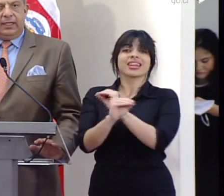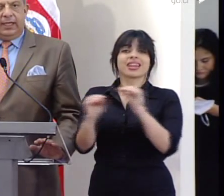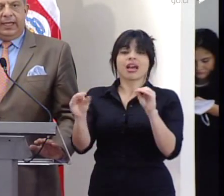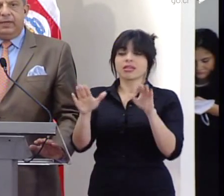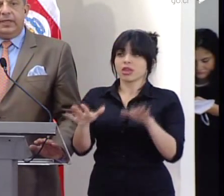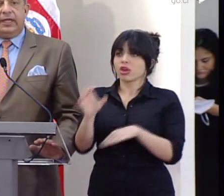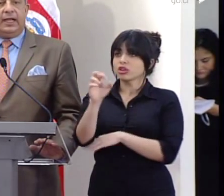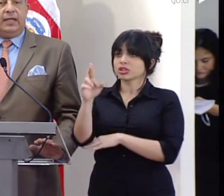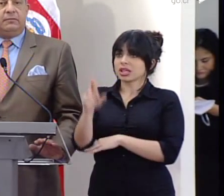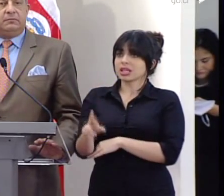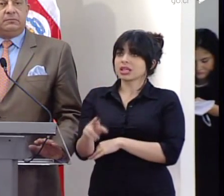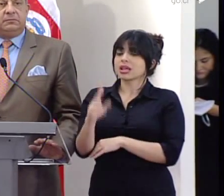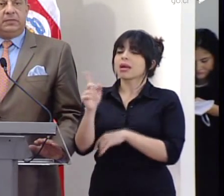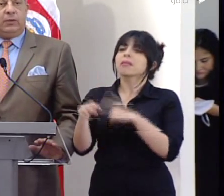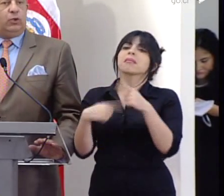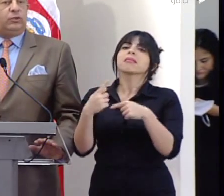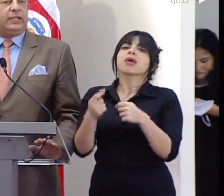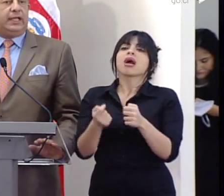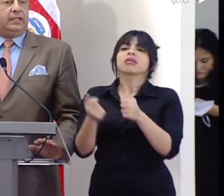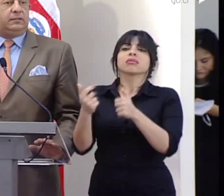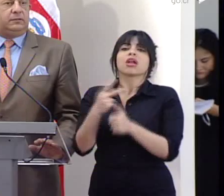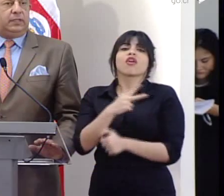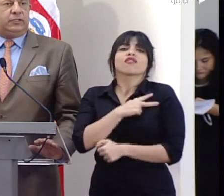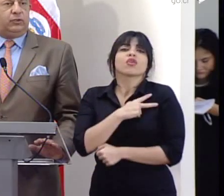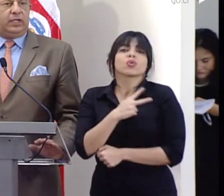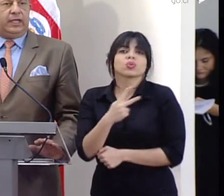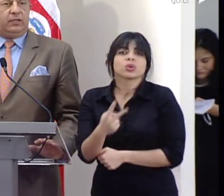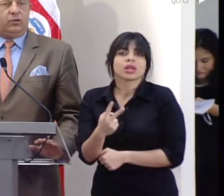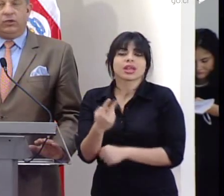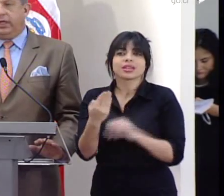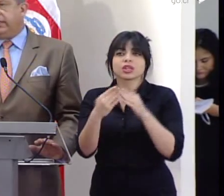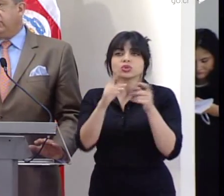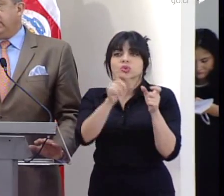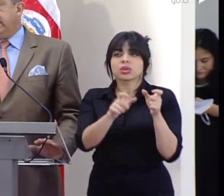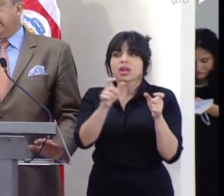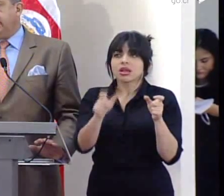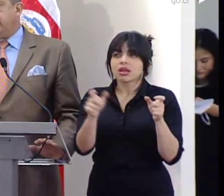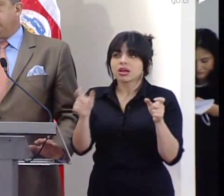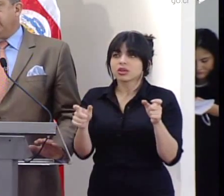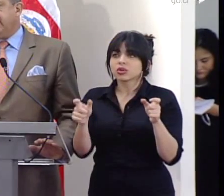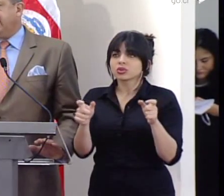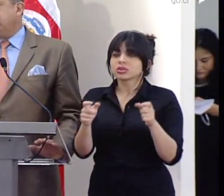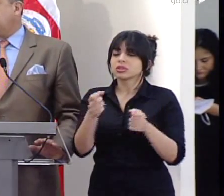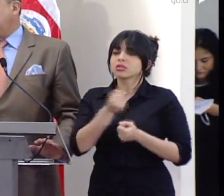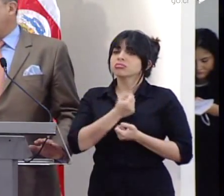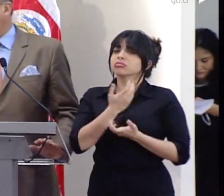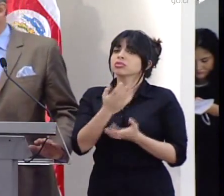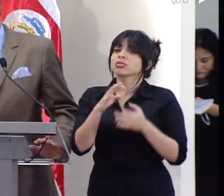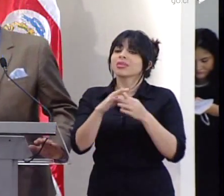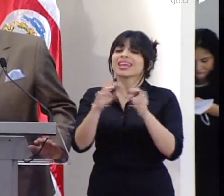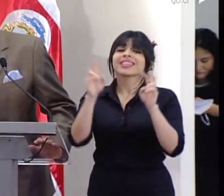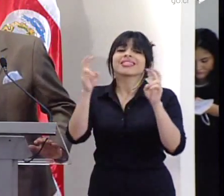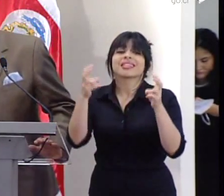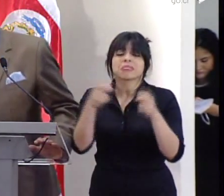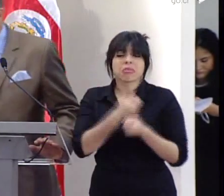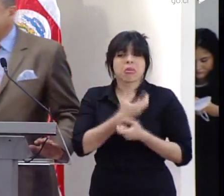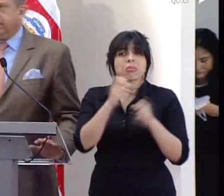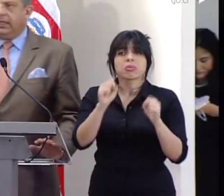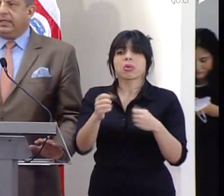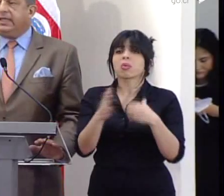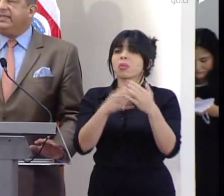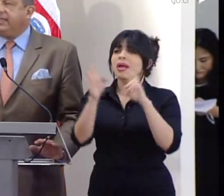Rica eliminará la voluntad del ciudadano o de la ciudadana de pronunciarse sobre los temas que